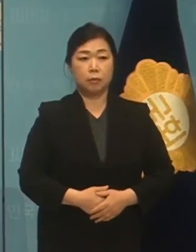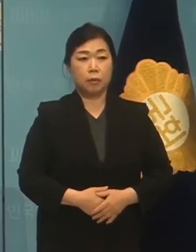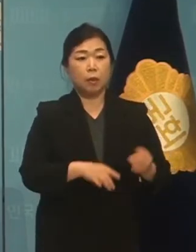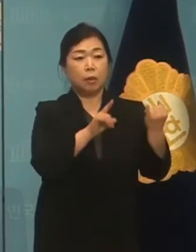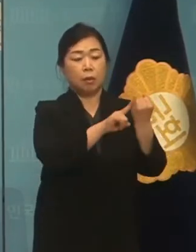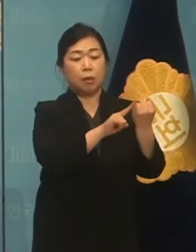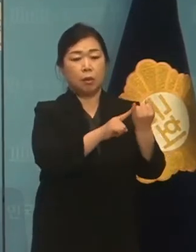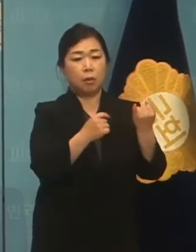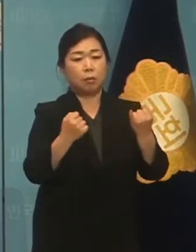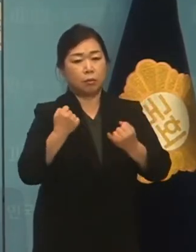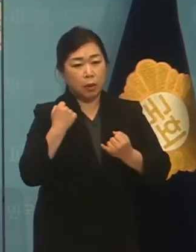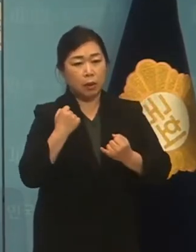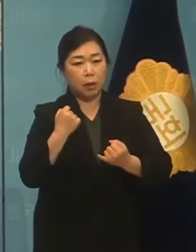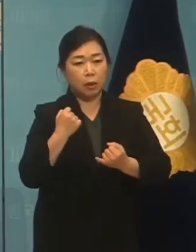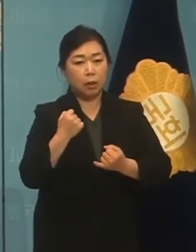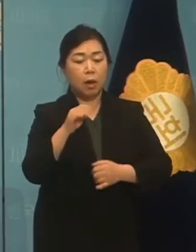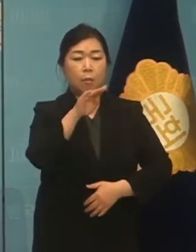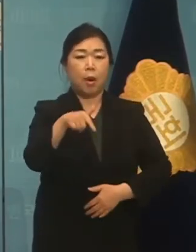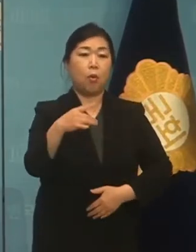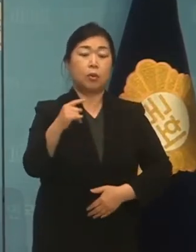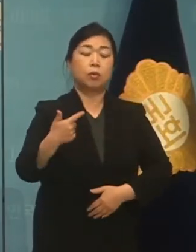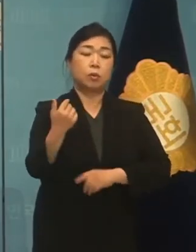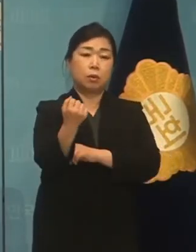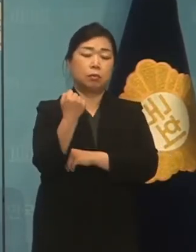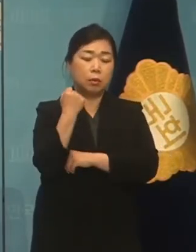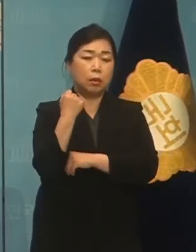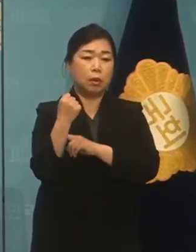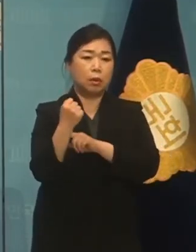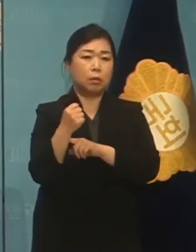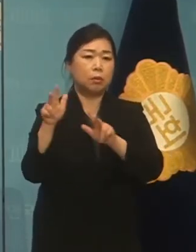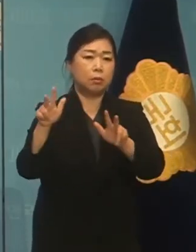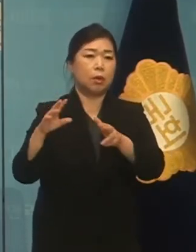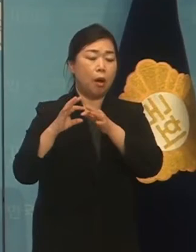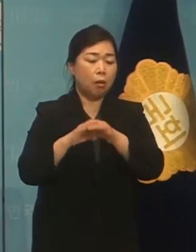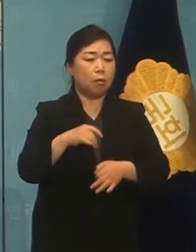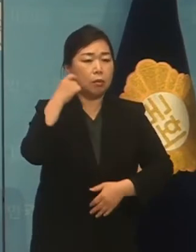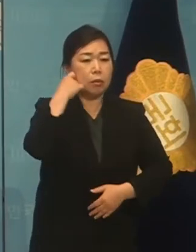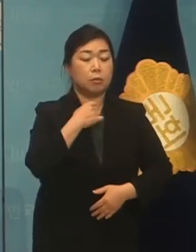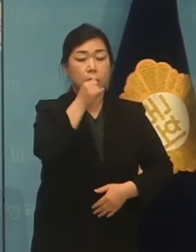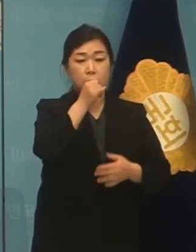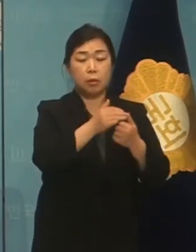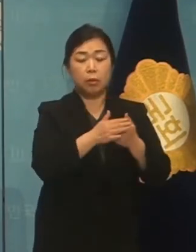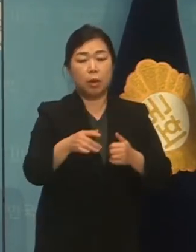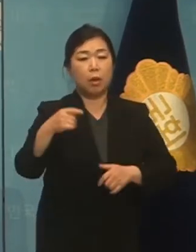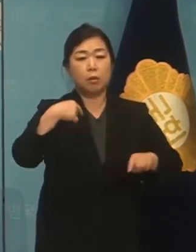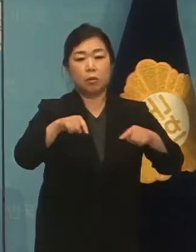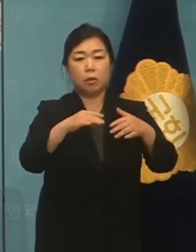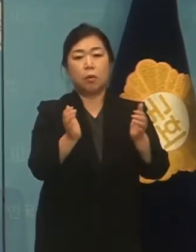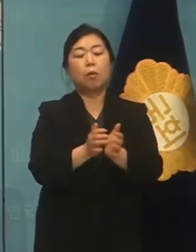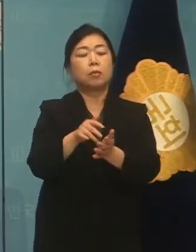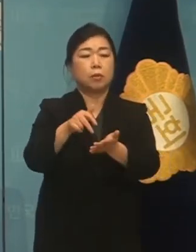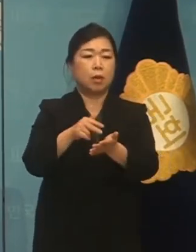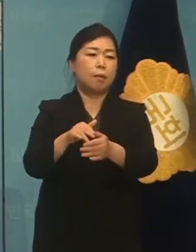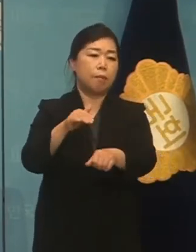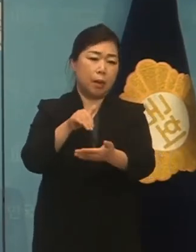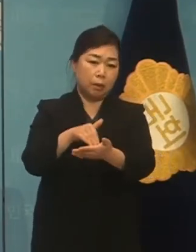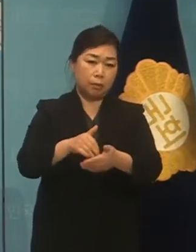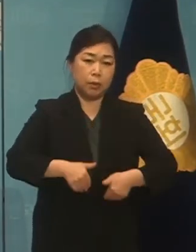그분의 위력은 여전히 강하게 존재한다 라는 피해자의 말 앞에 정치권은 처절히 반성해야 합니다.